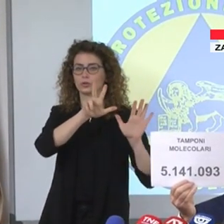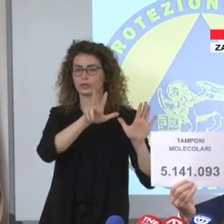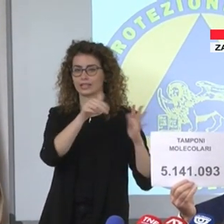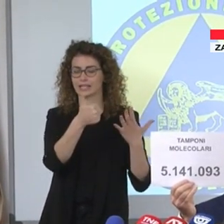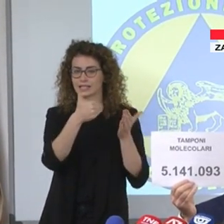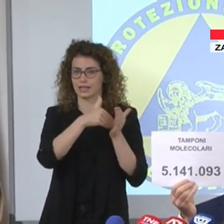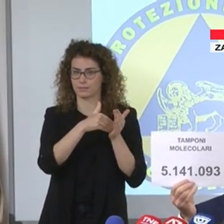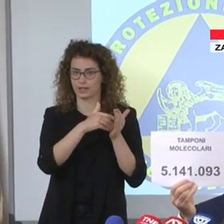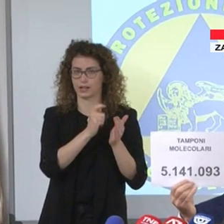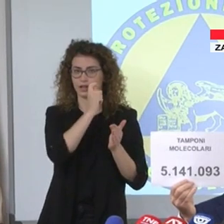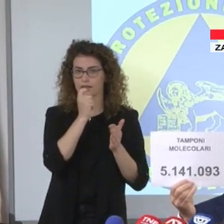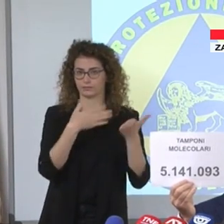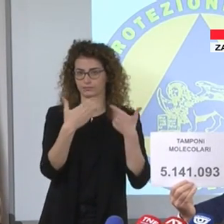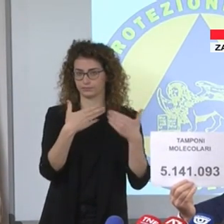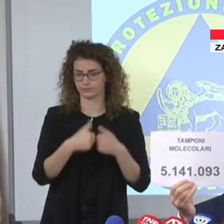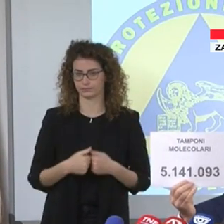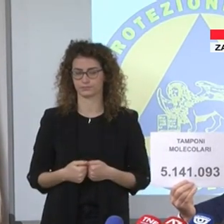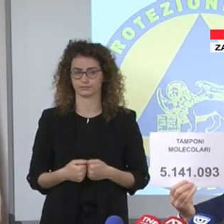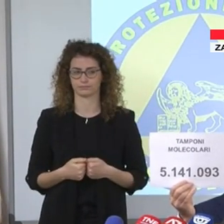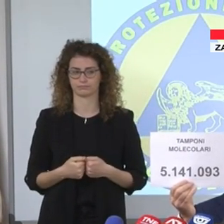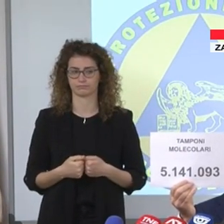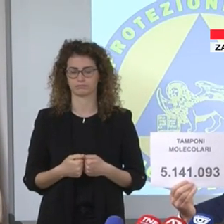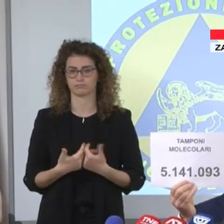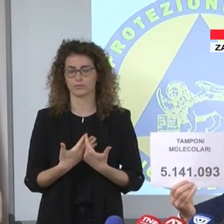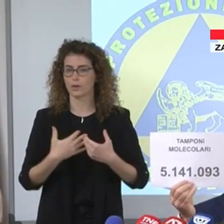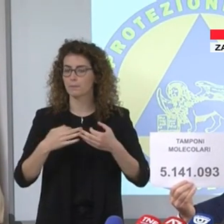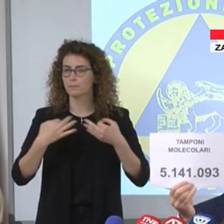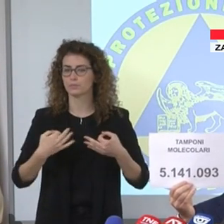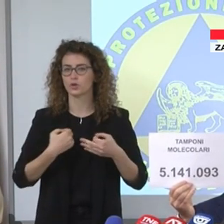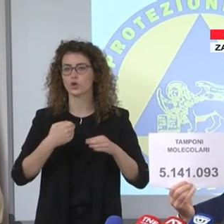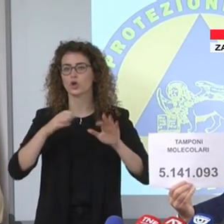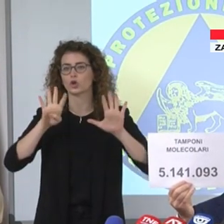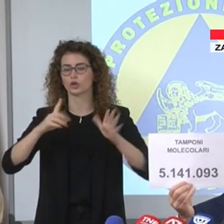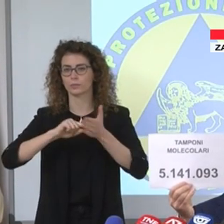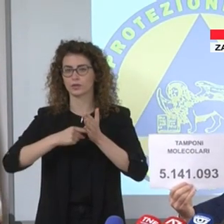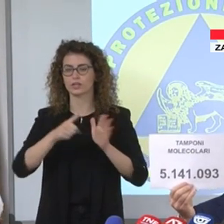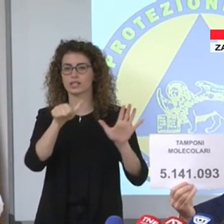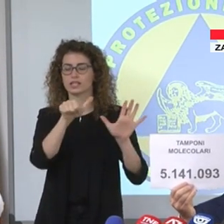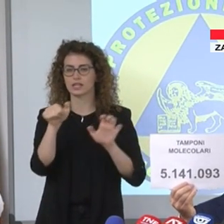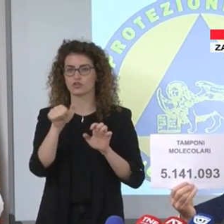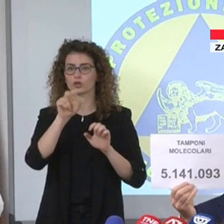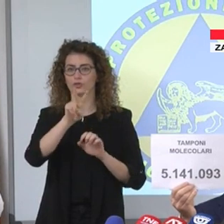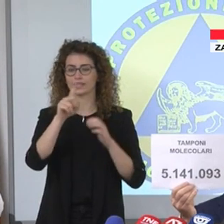4.486.000 tamponi rapidi. Sono esattamente, sono